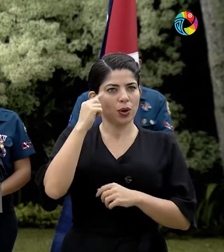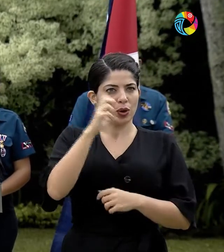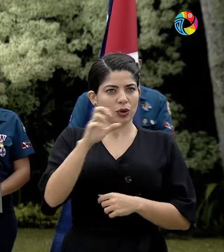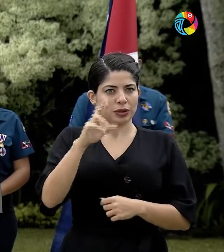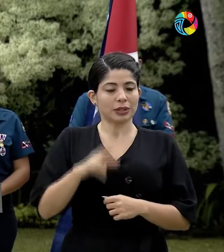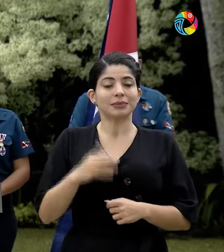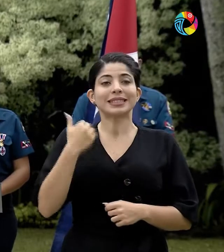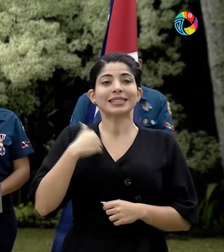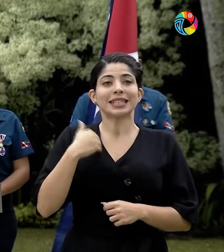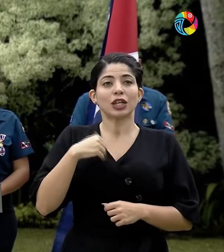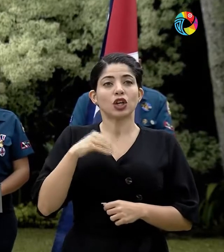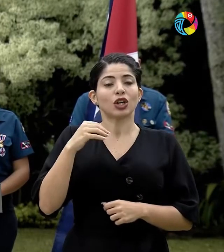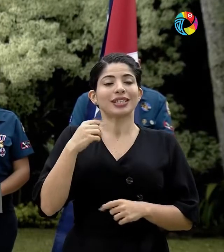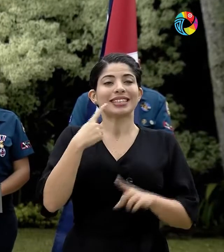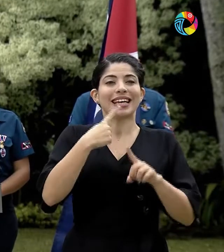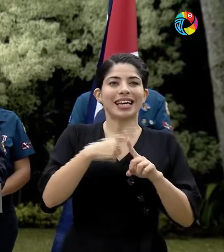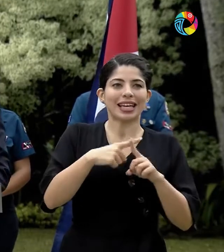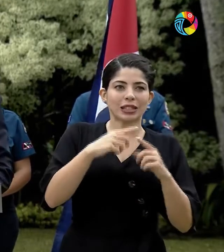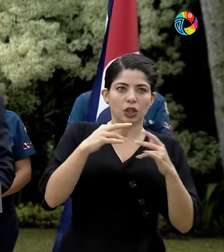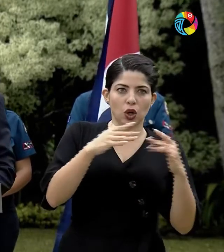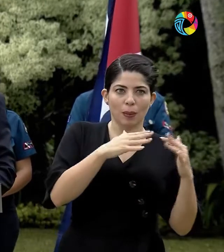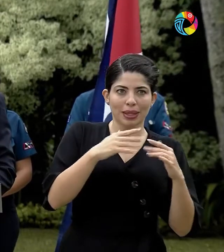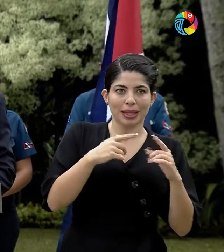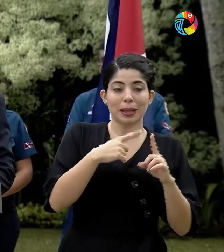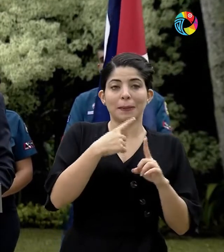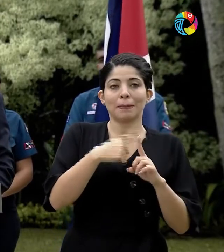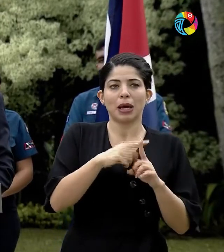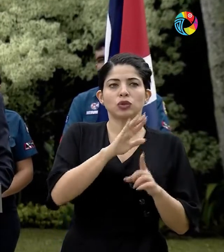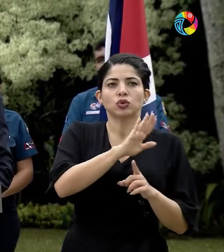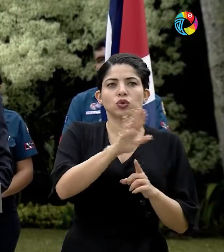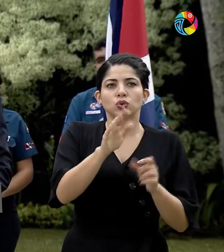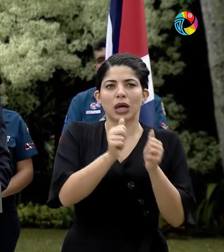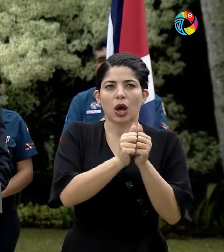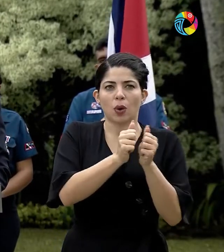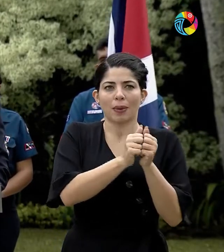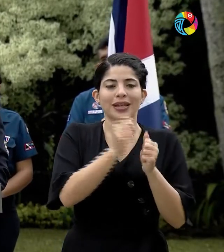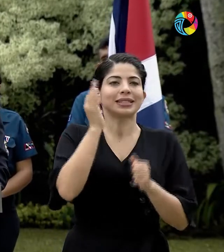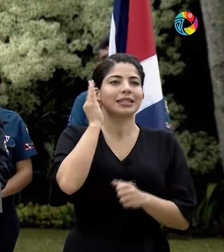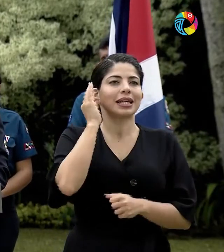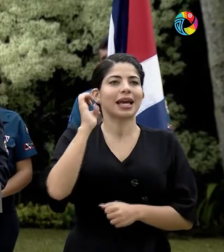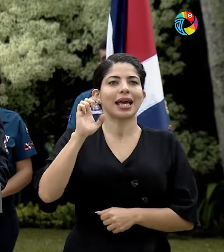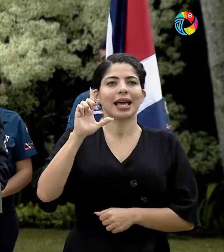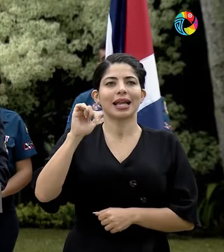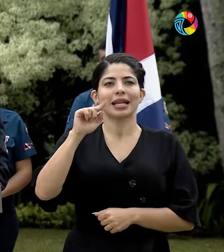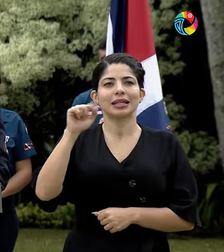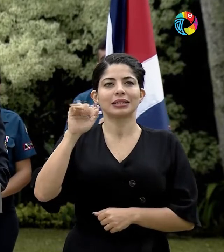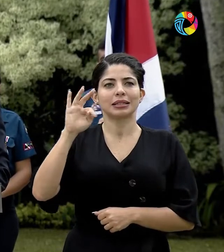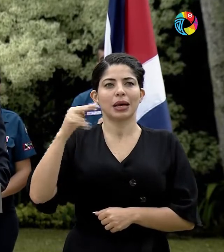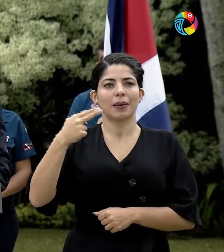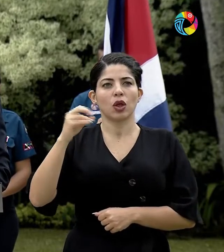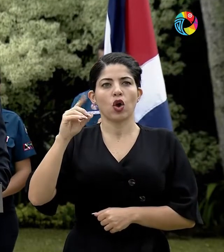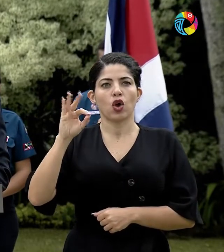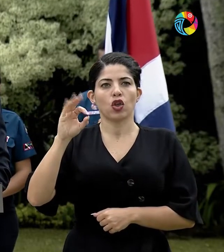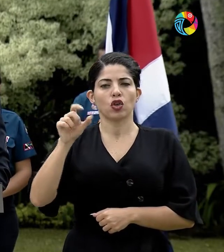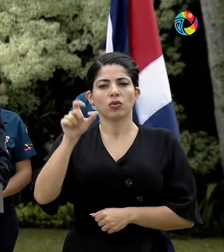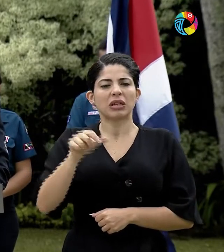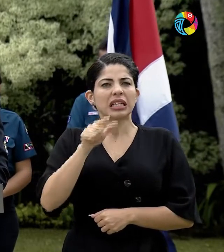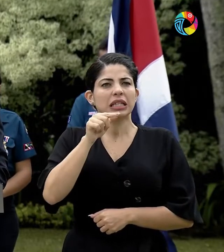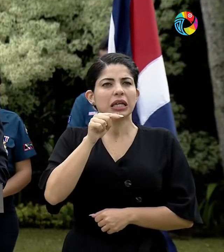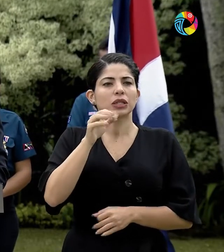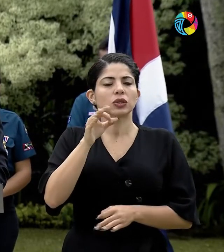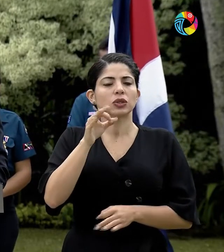señores excombatientes y acompañantes, señora Elizabeth Odio Benito, jueza de la Corte